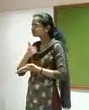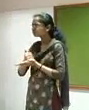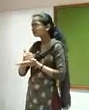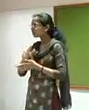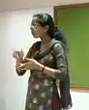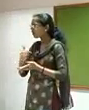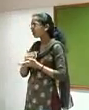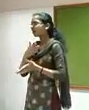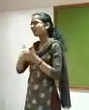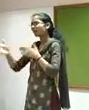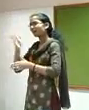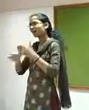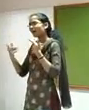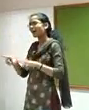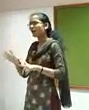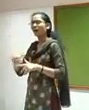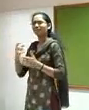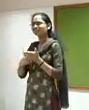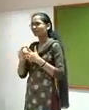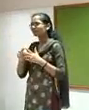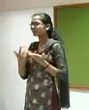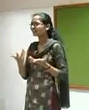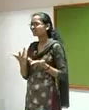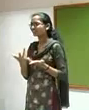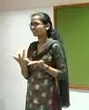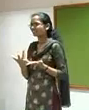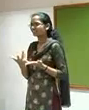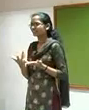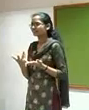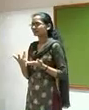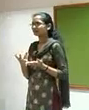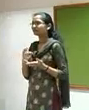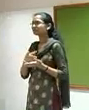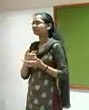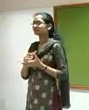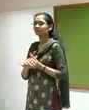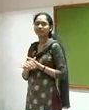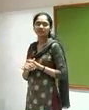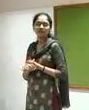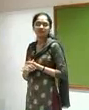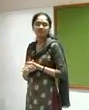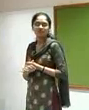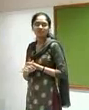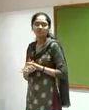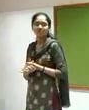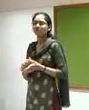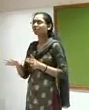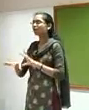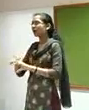है. फिर सीआरपीडी क्या करता है? इट सेज बोथ इक्वालिटी ऑफ ट्रीटमेंट एंड इक्वालिटी ऑफ